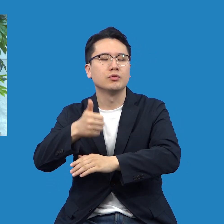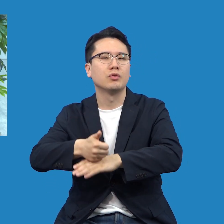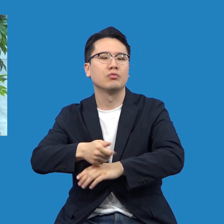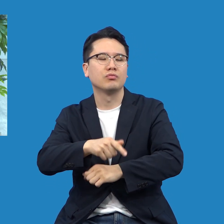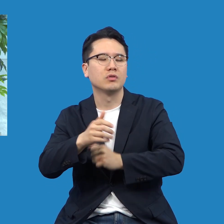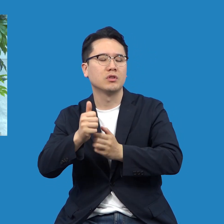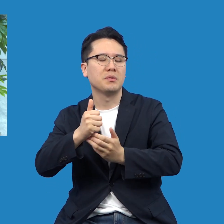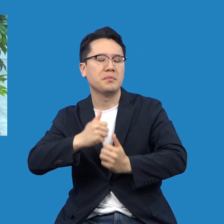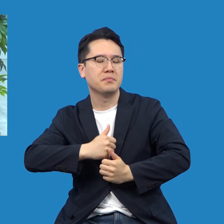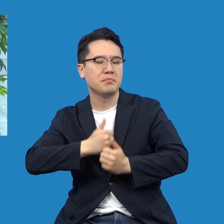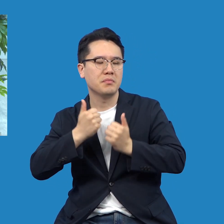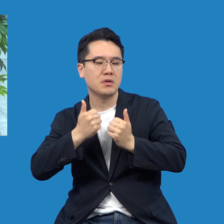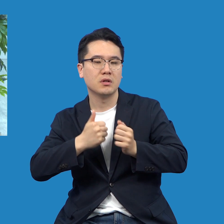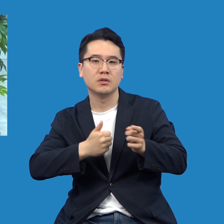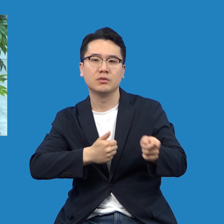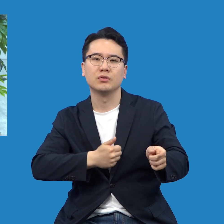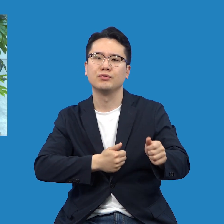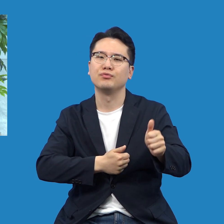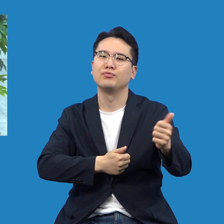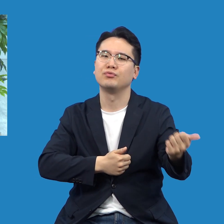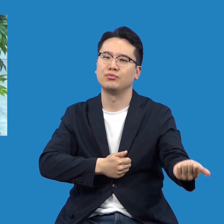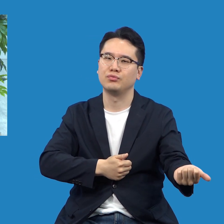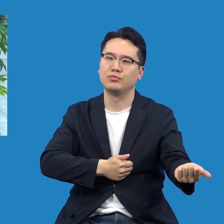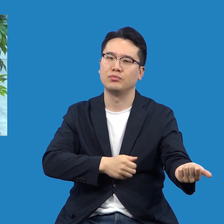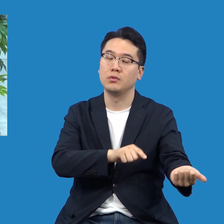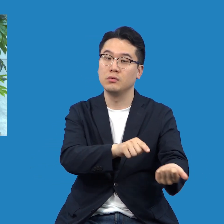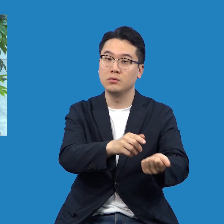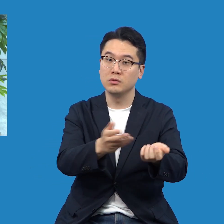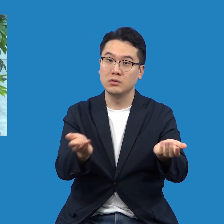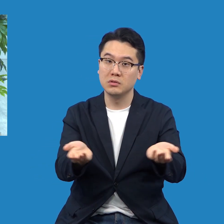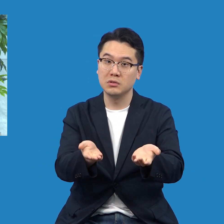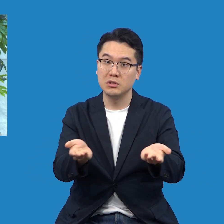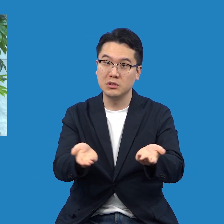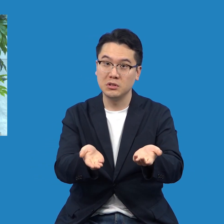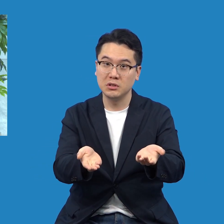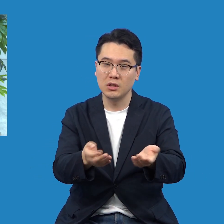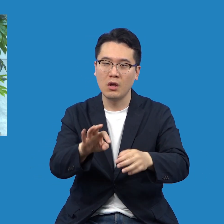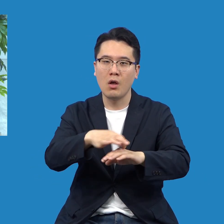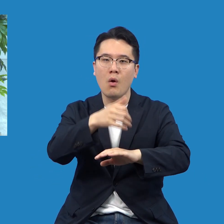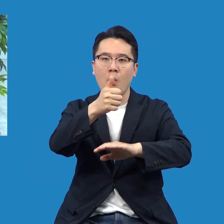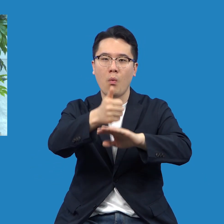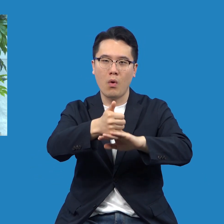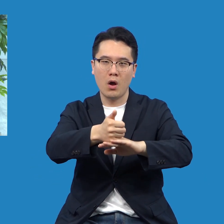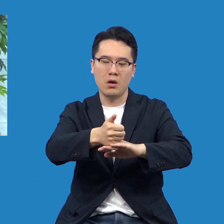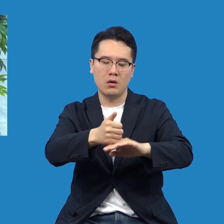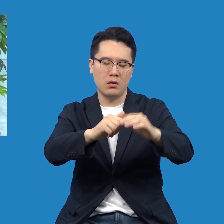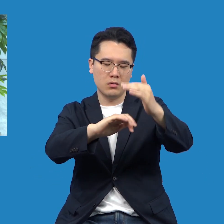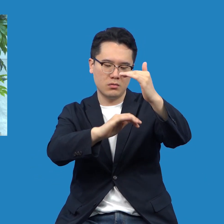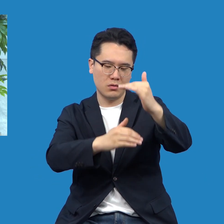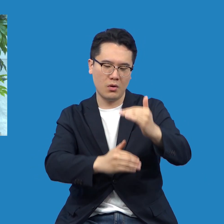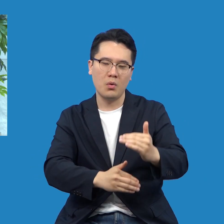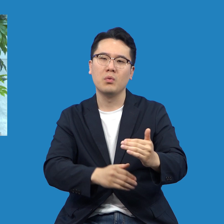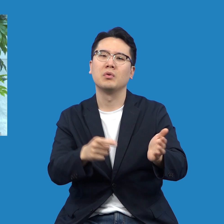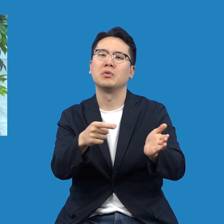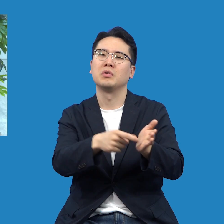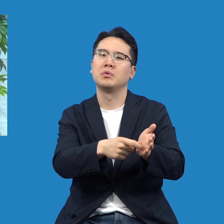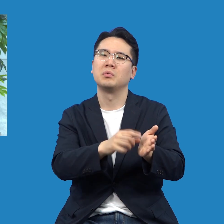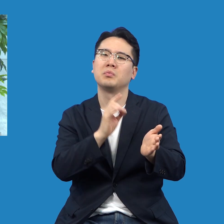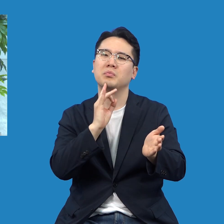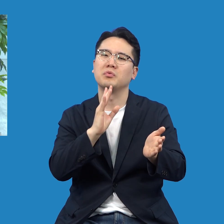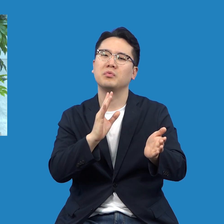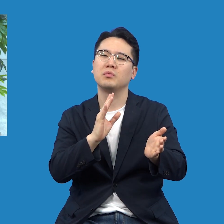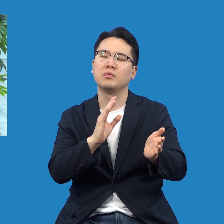왕으로서의 모든 일의 전부였습니다. 이렇게 허망한 왕이 세상에 어디